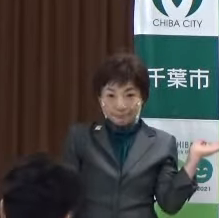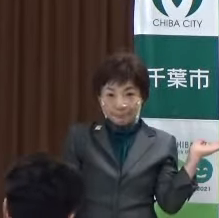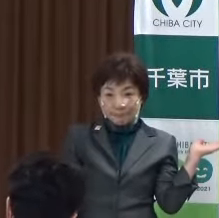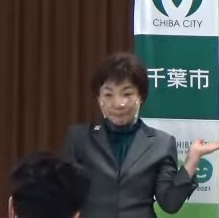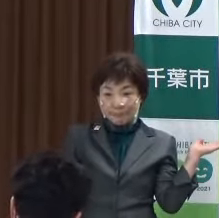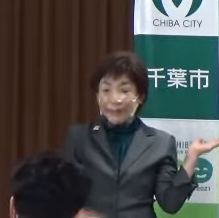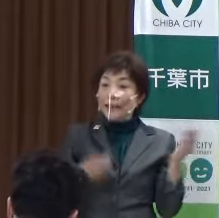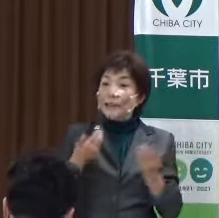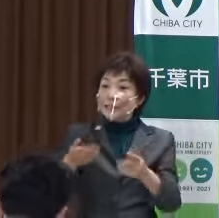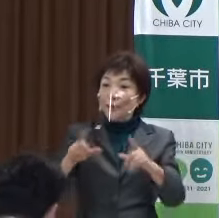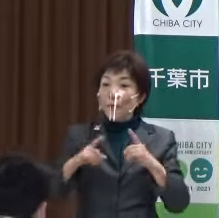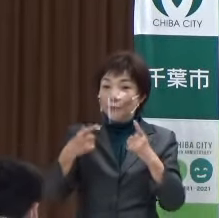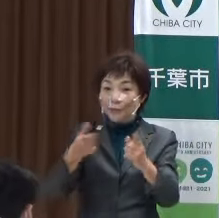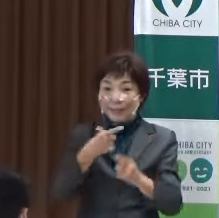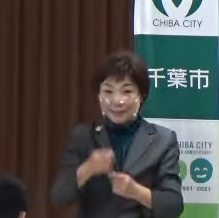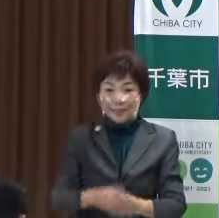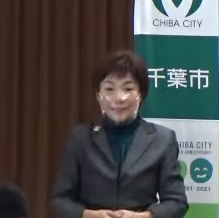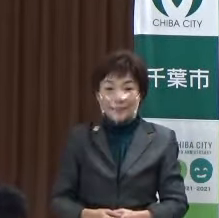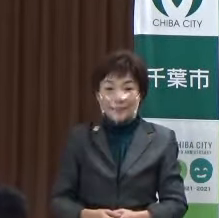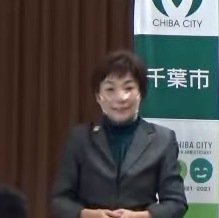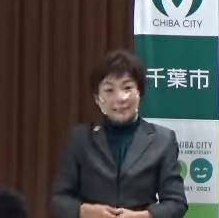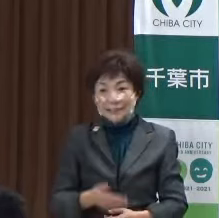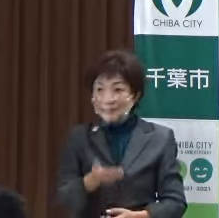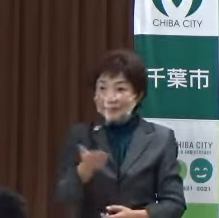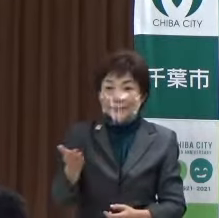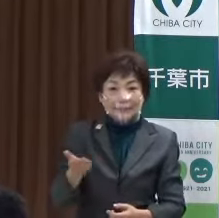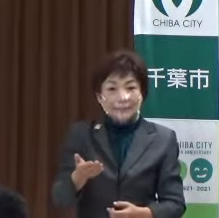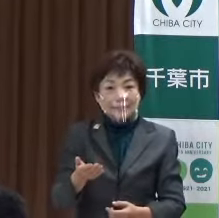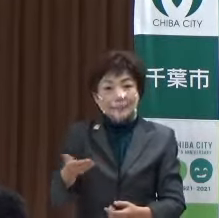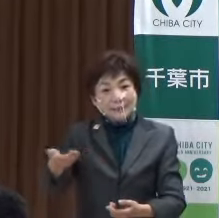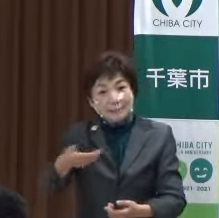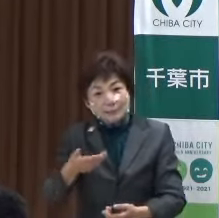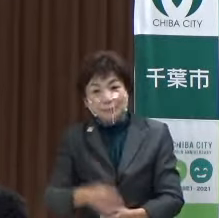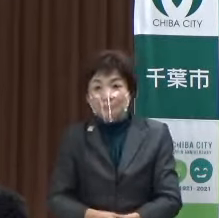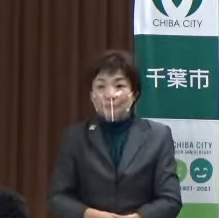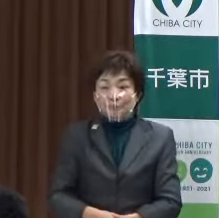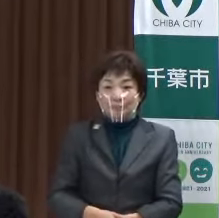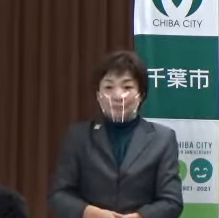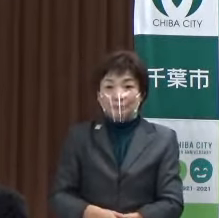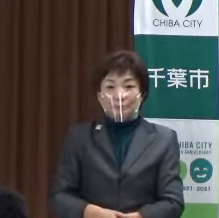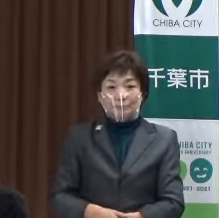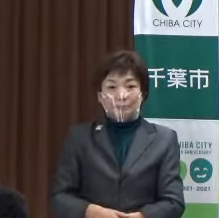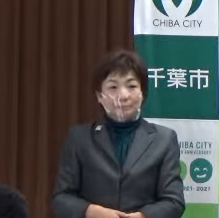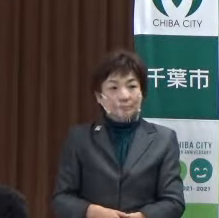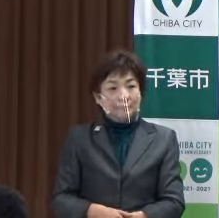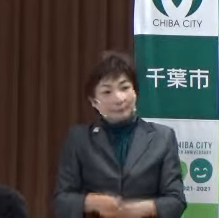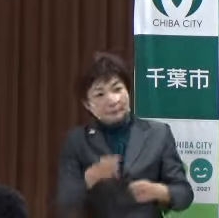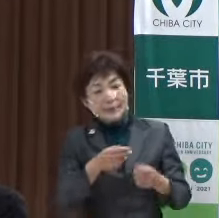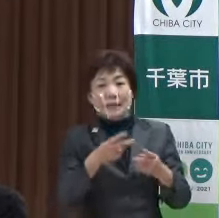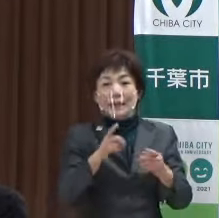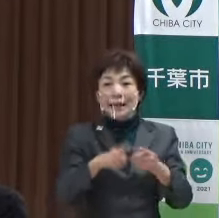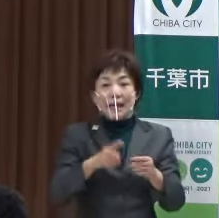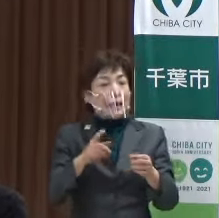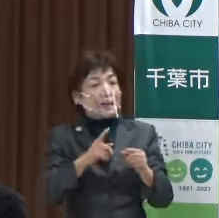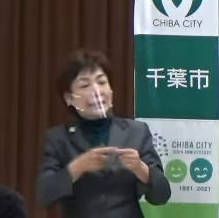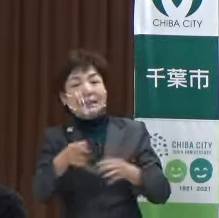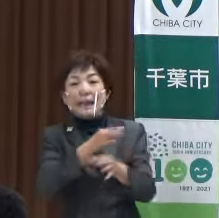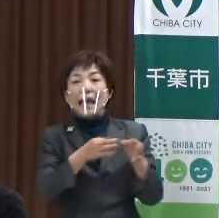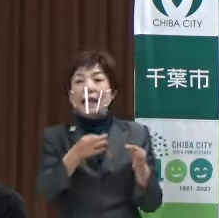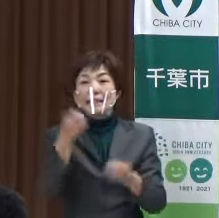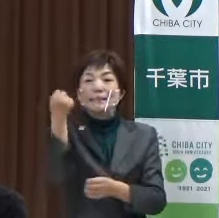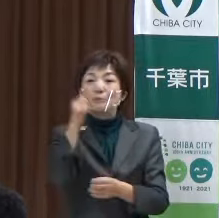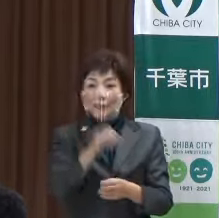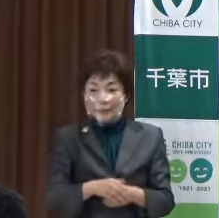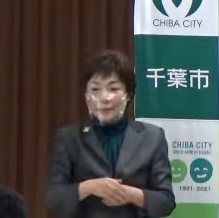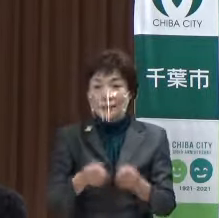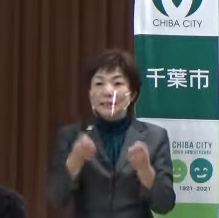です。 それでは杉尾党に入ります。記者から質問をお願いします。 日経新聞の出口です。新型コロナ